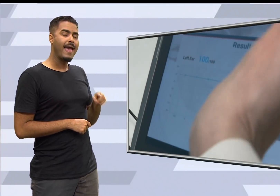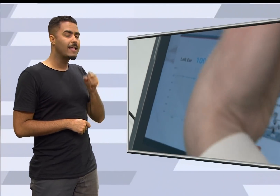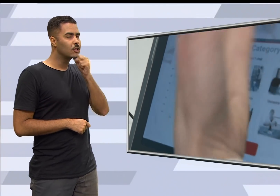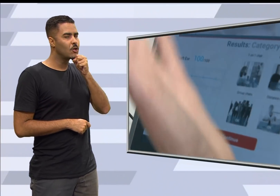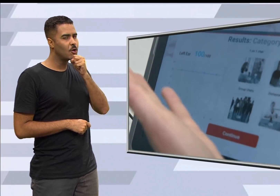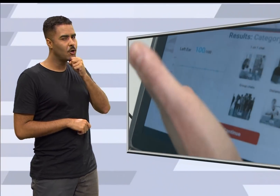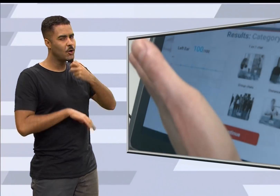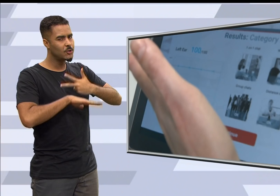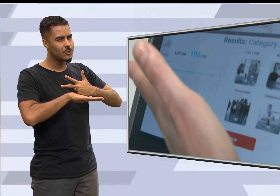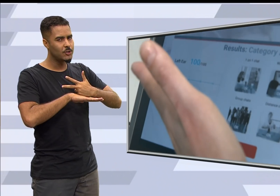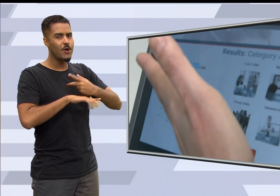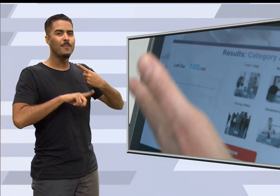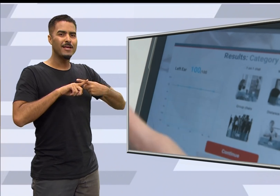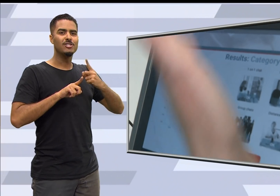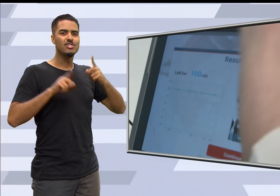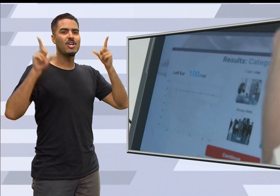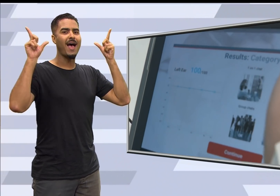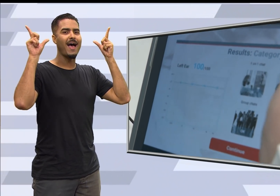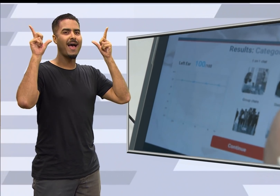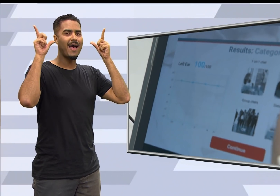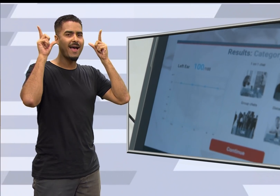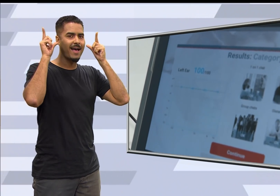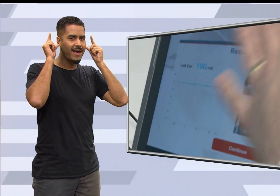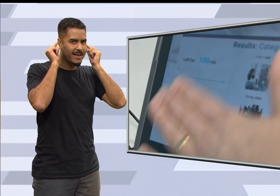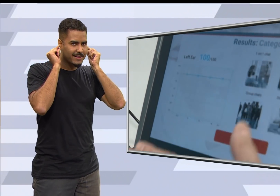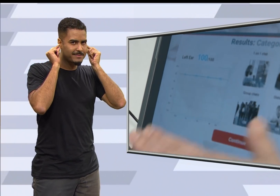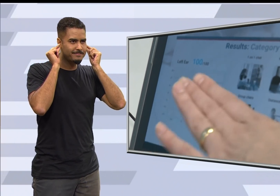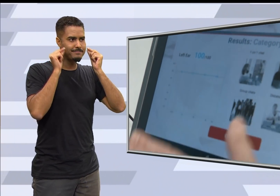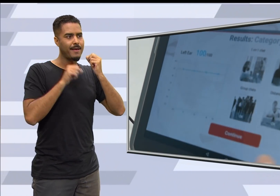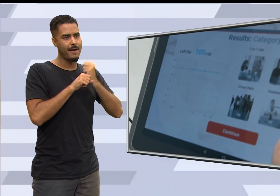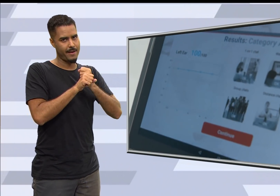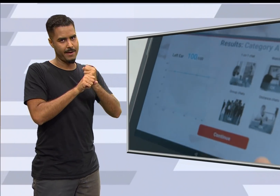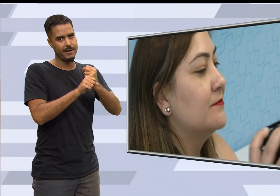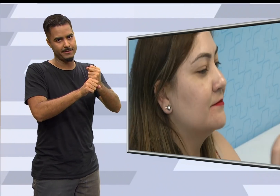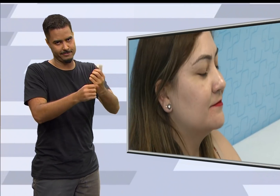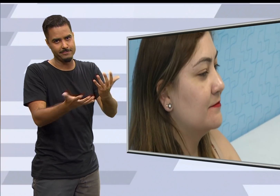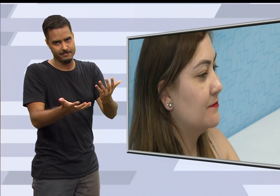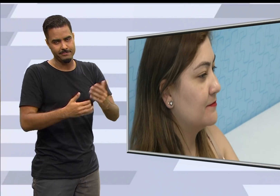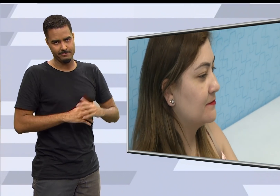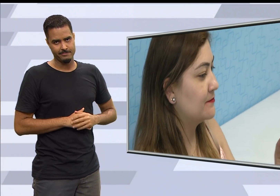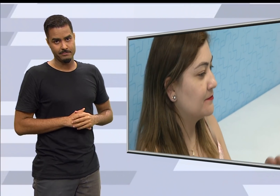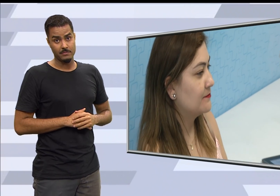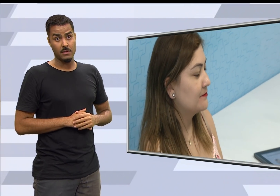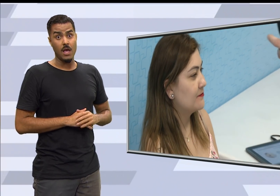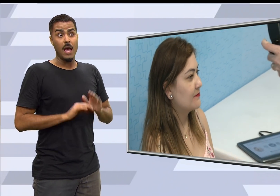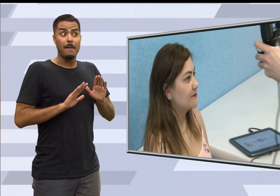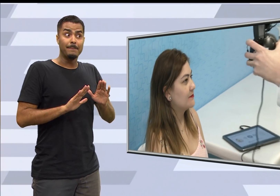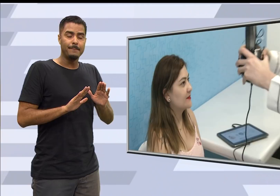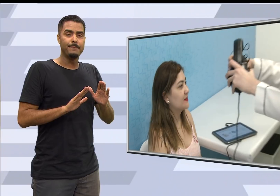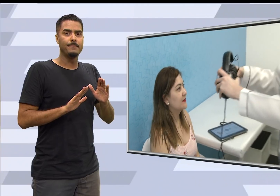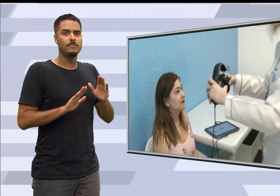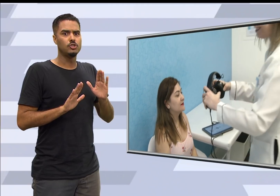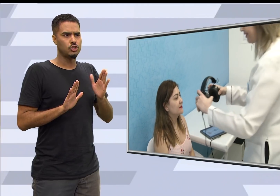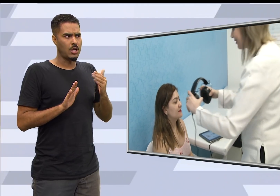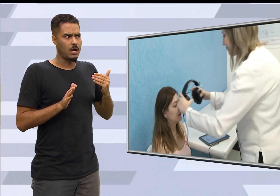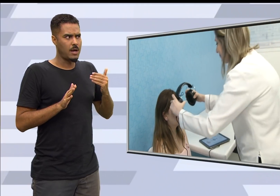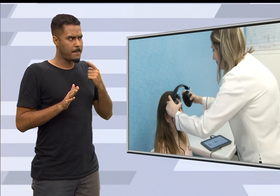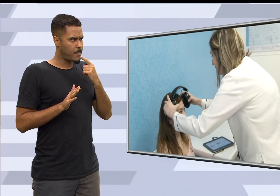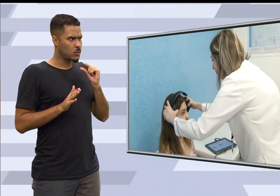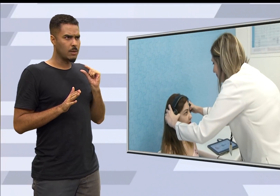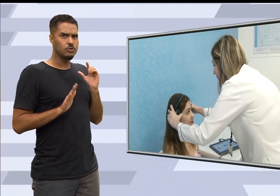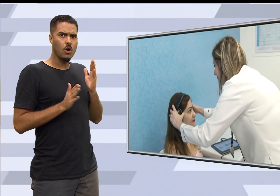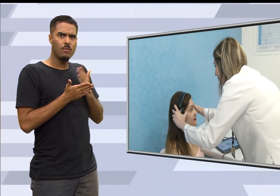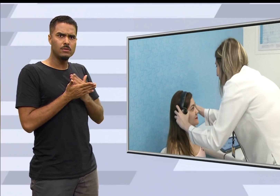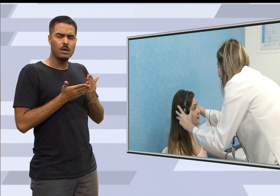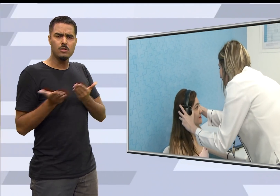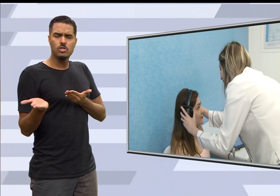idosos porque a capacidade auditiva tende a diminuir com o passar dos anos. Só que nos últimos tempos tem gente bem mais